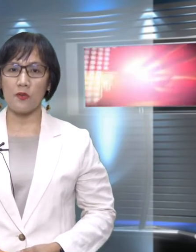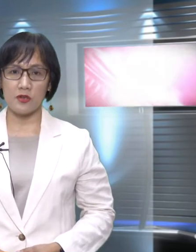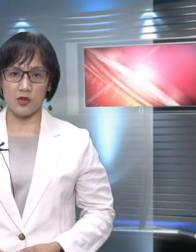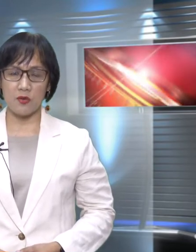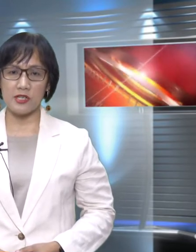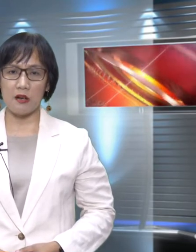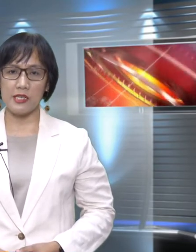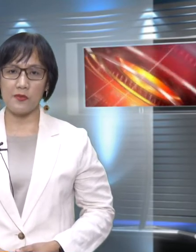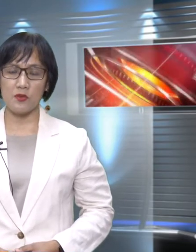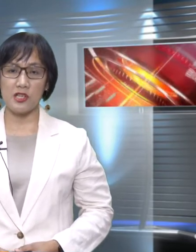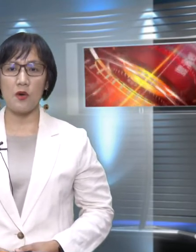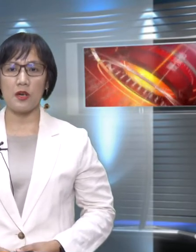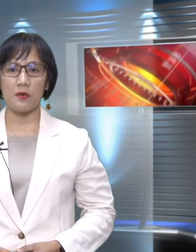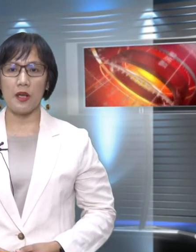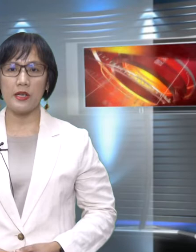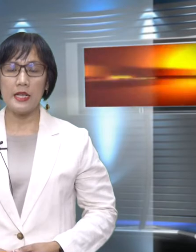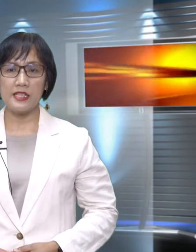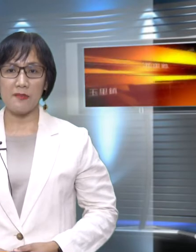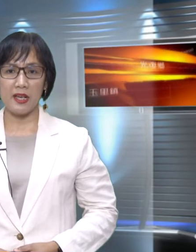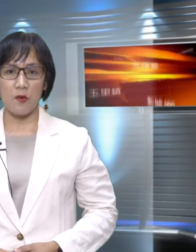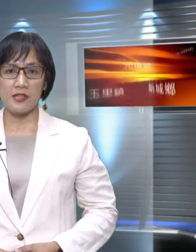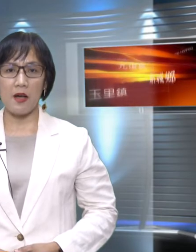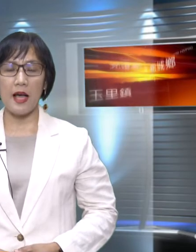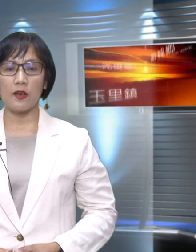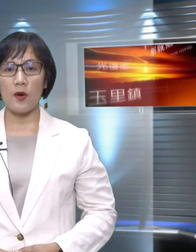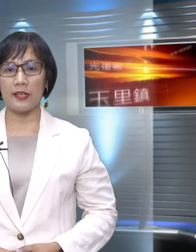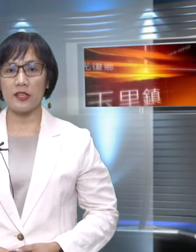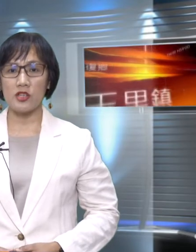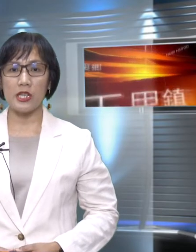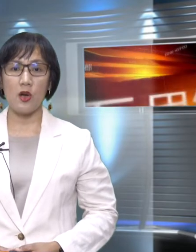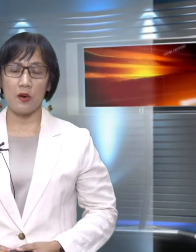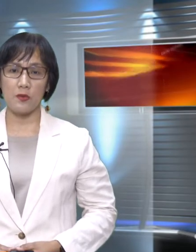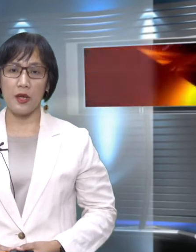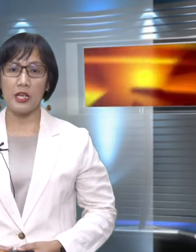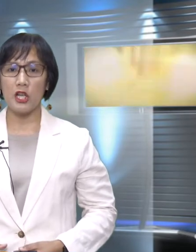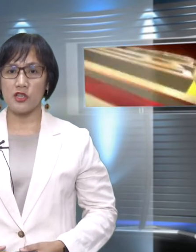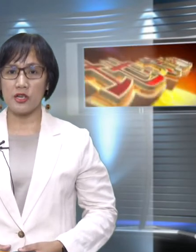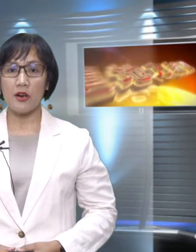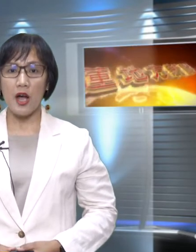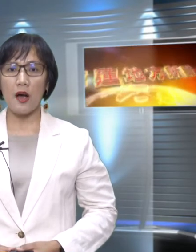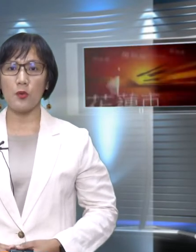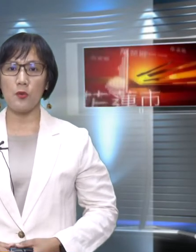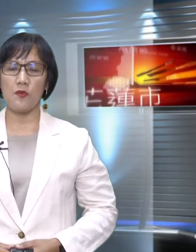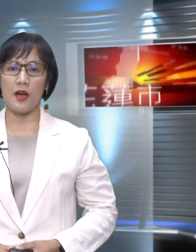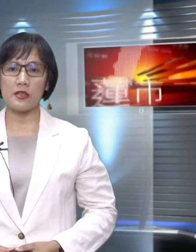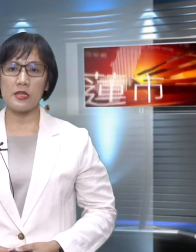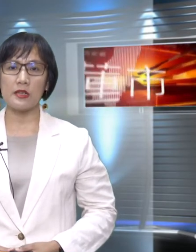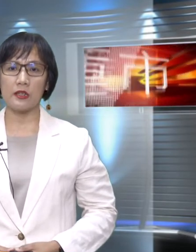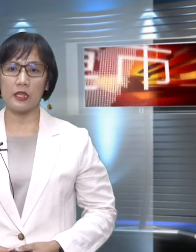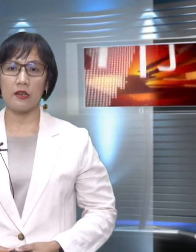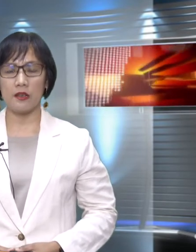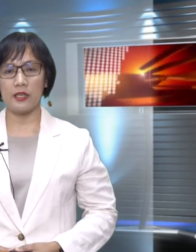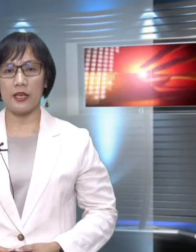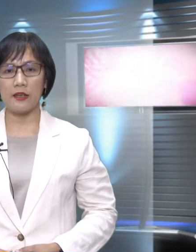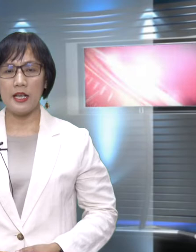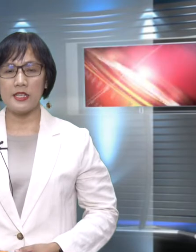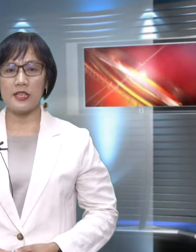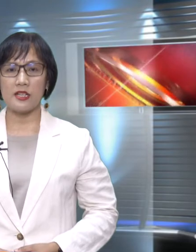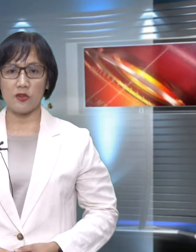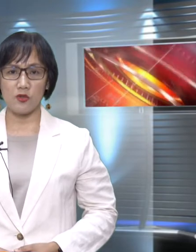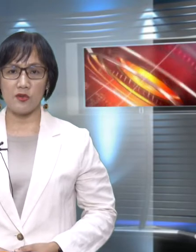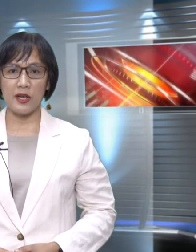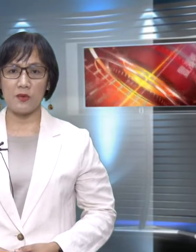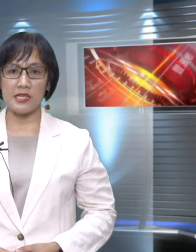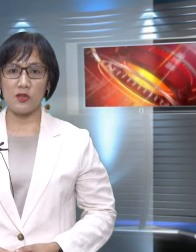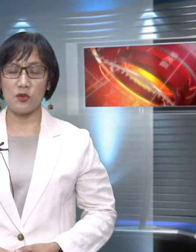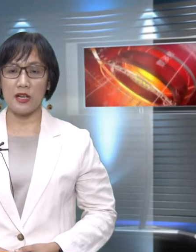国小、富士国小以及富士幼儿园、景美国小和花莲市立幼儿园12号预防性的停课一天。县